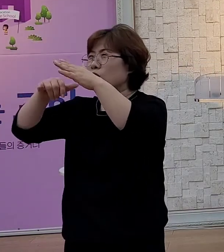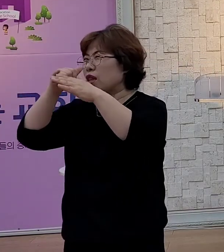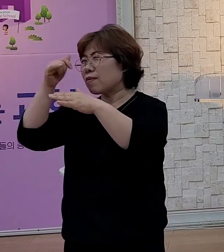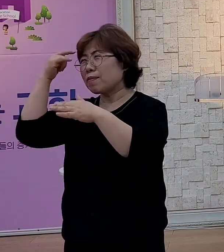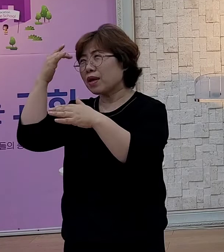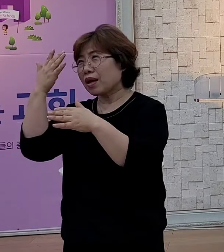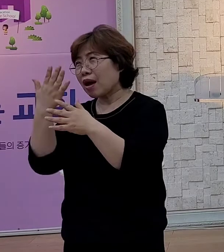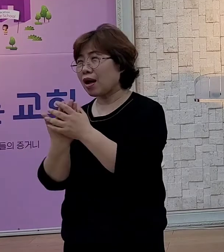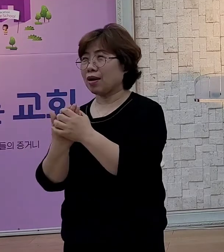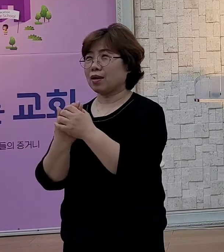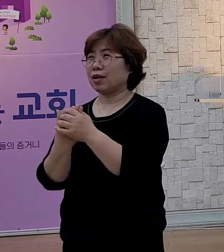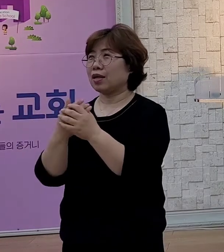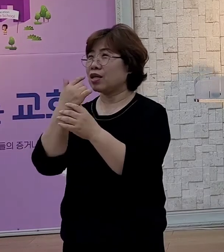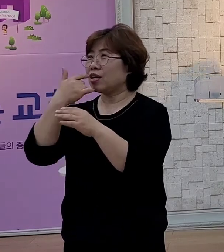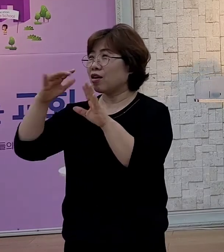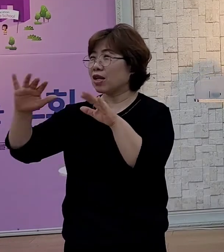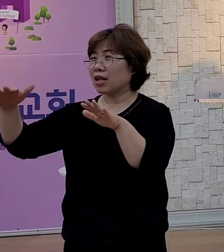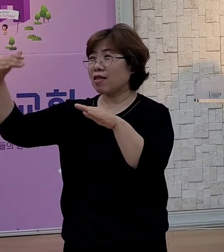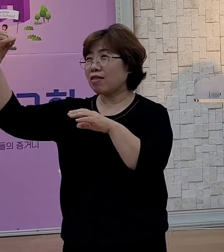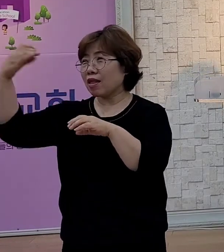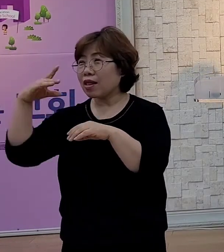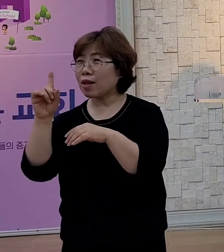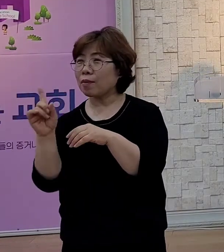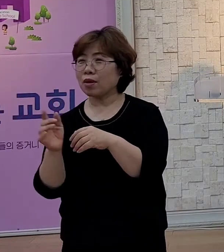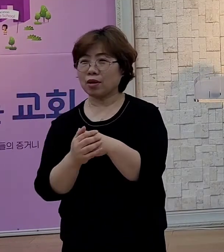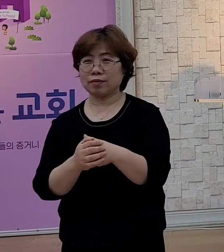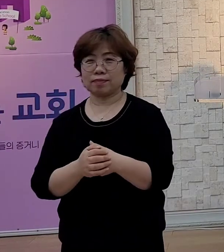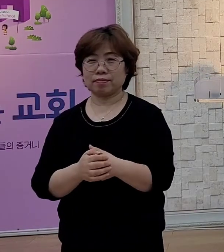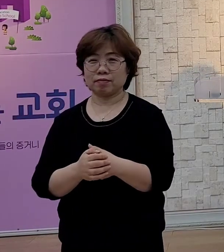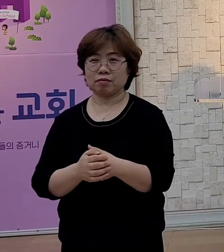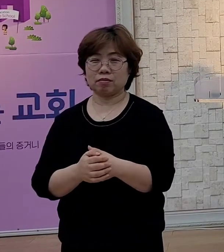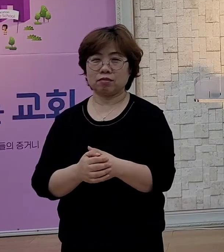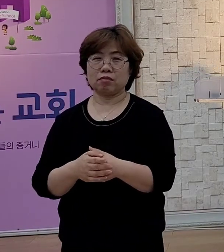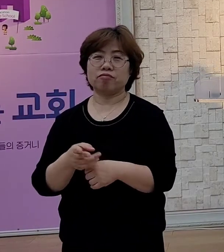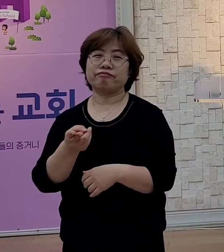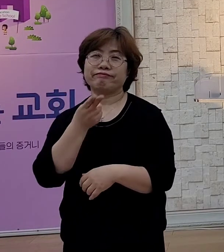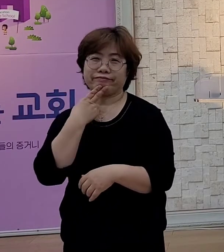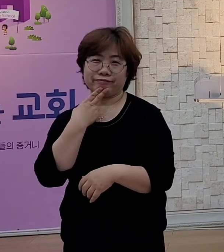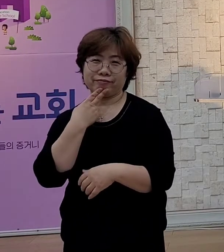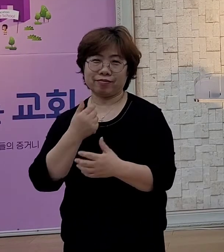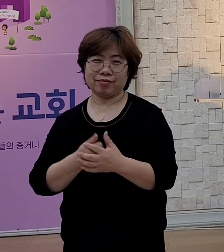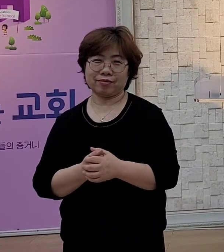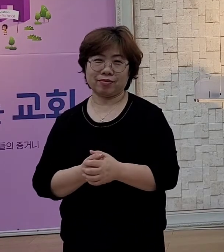있습니까? 물었어요. 천사가 대답합니다. 없습니다.